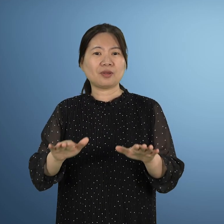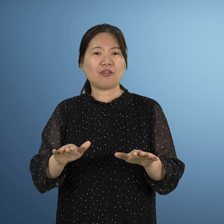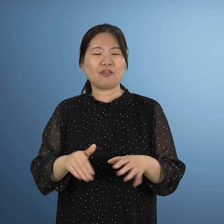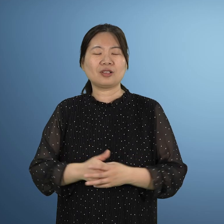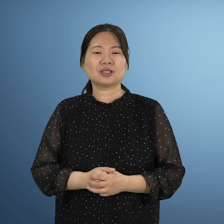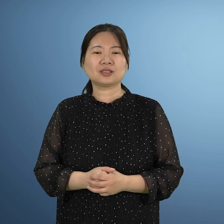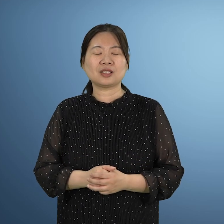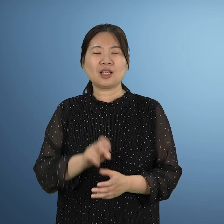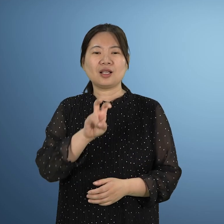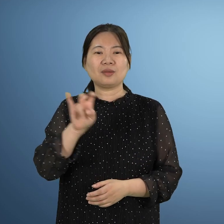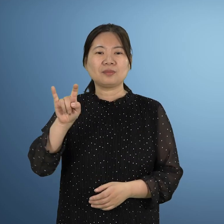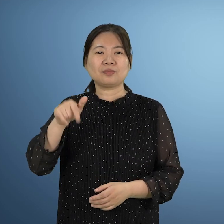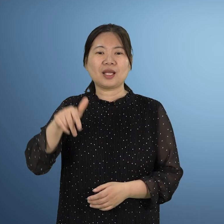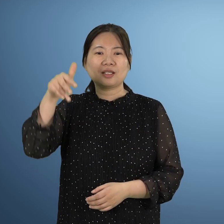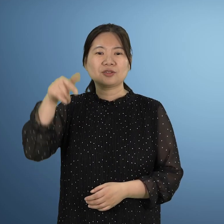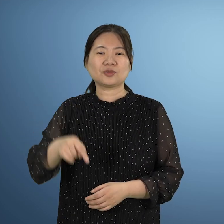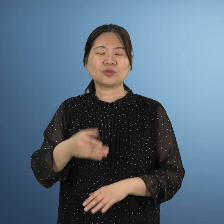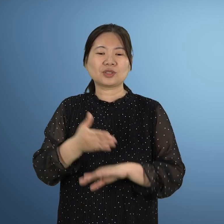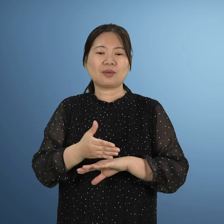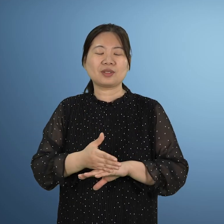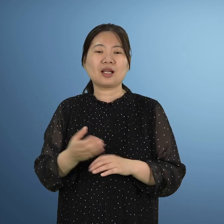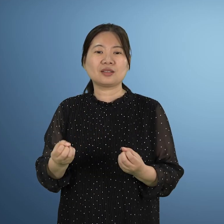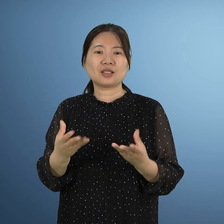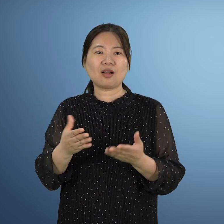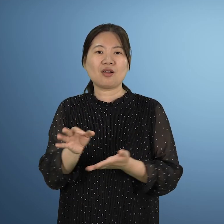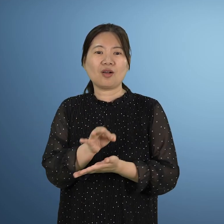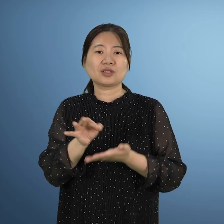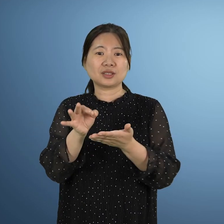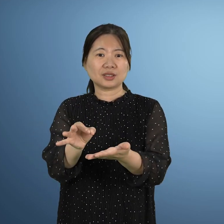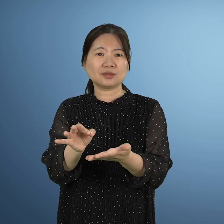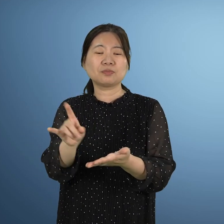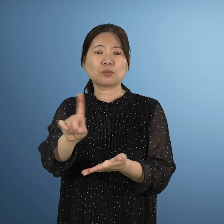이번 맥주 감사 헌금은